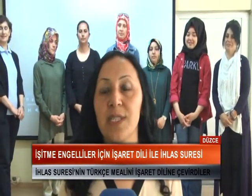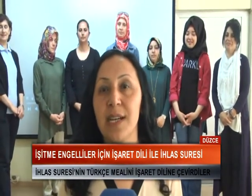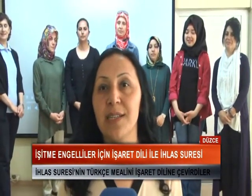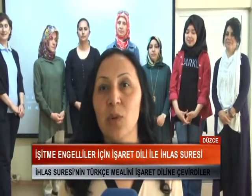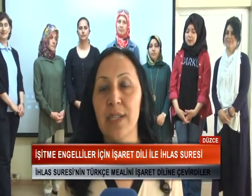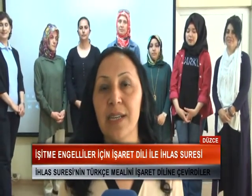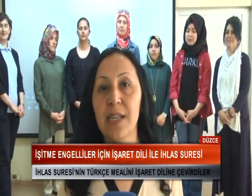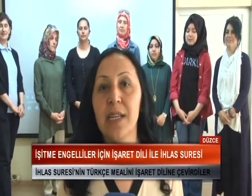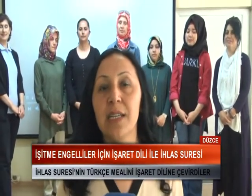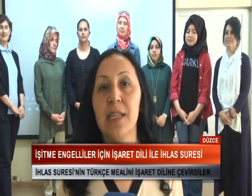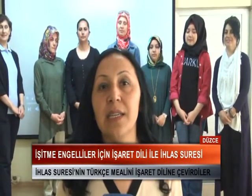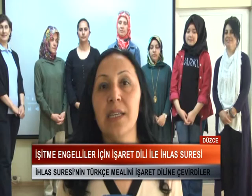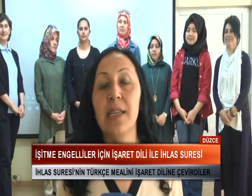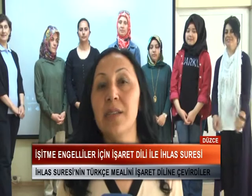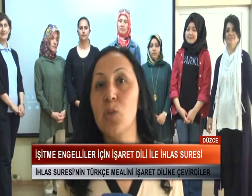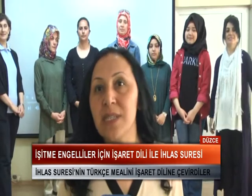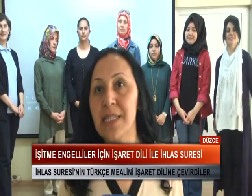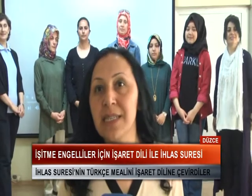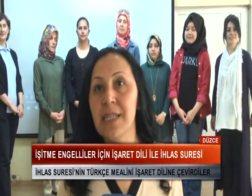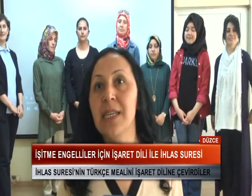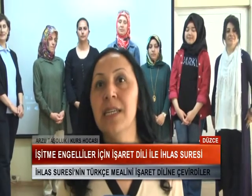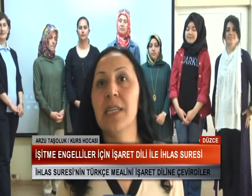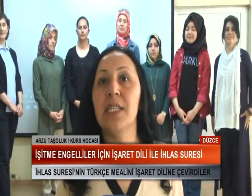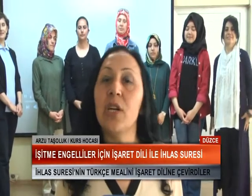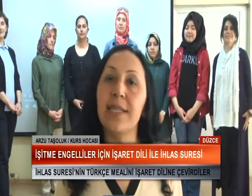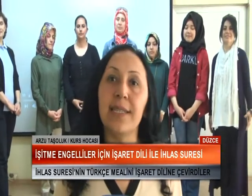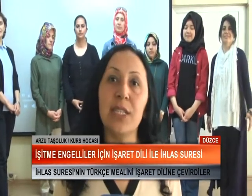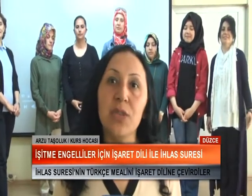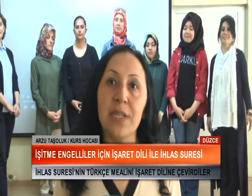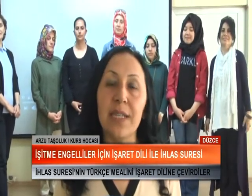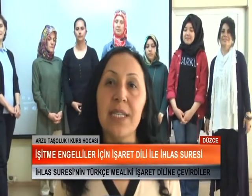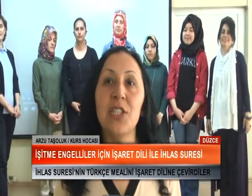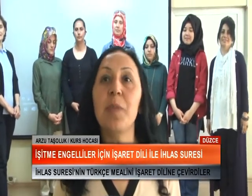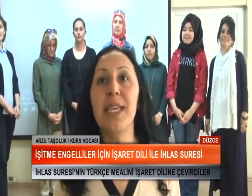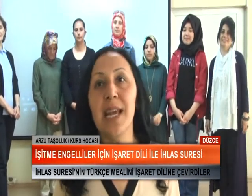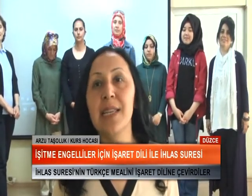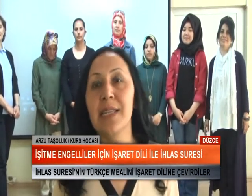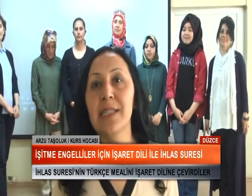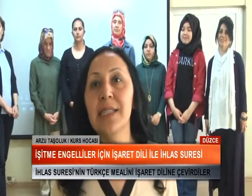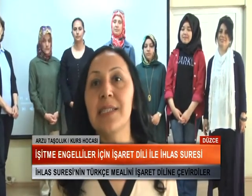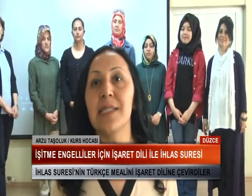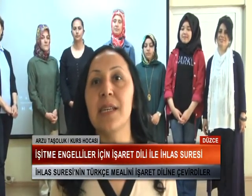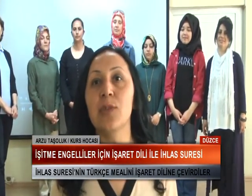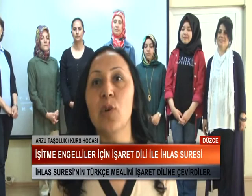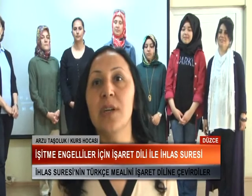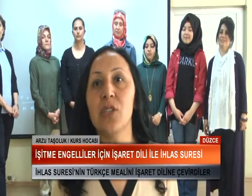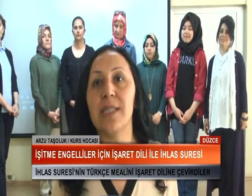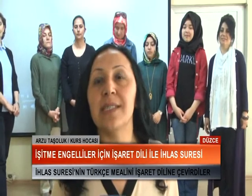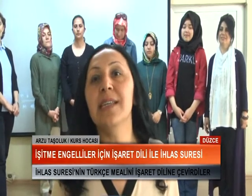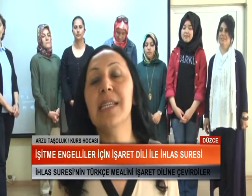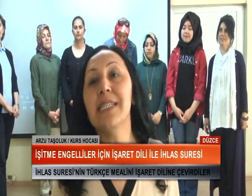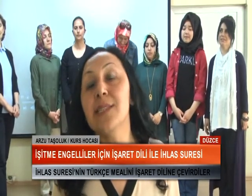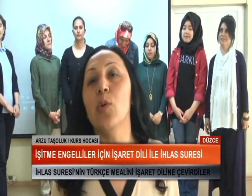gerçekleştirmekten mutlu olduklarını söyledi. İhlas Suresini işaret diliyle çevirerek işitme engellerin en azından dua